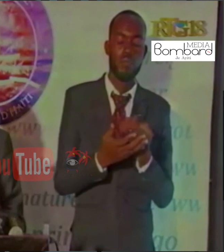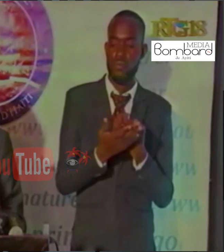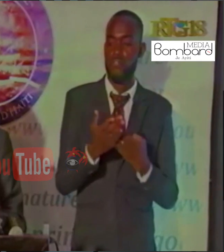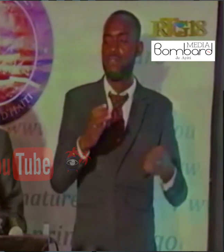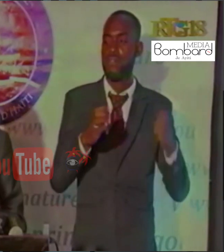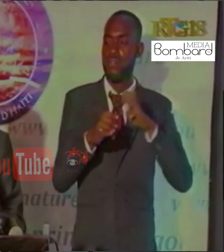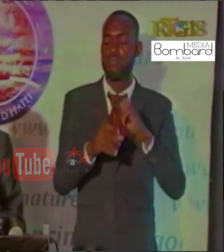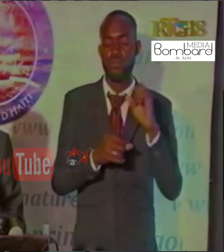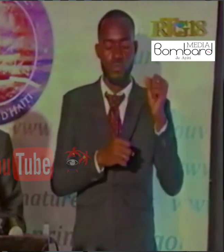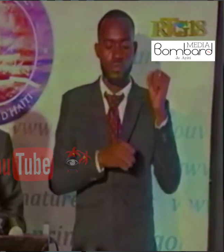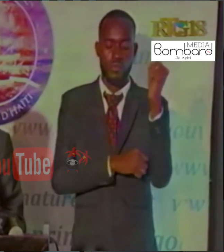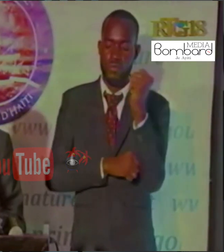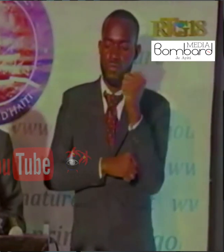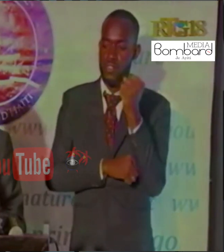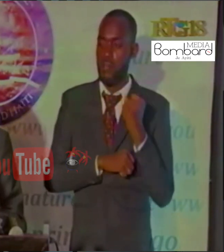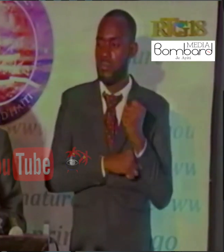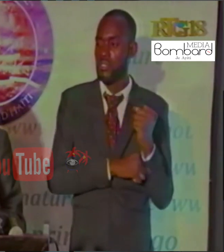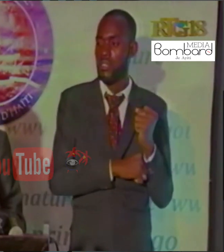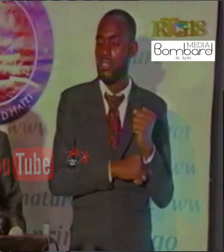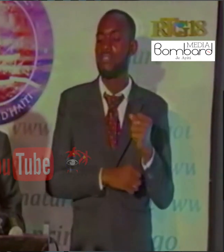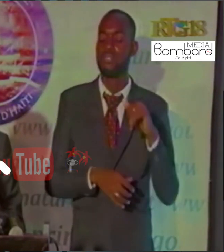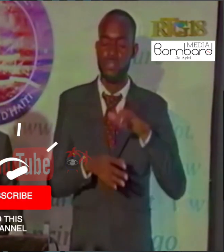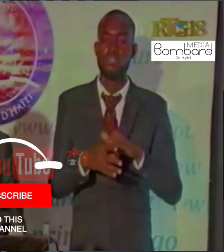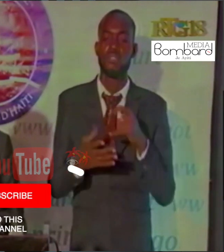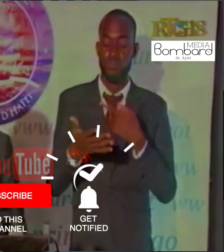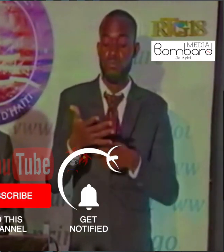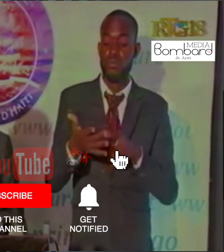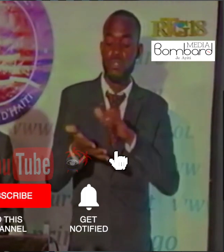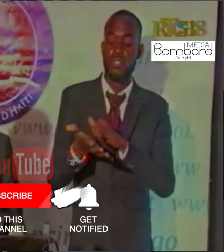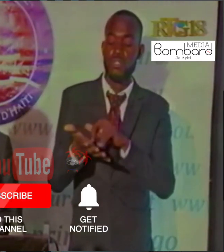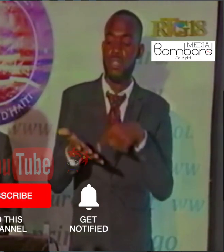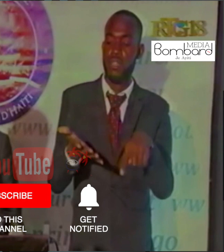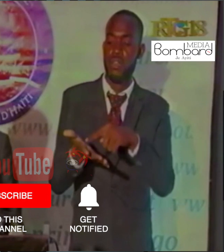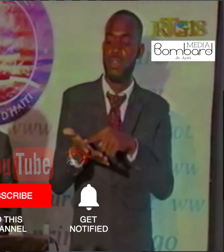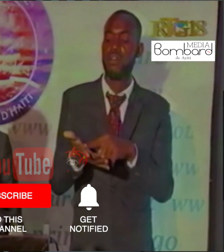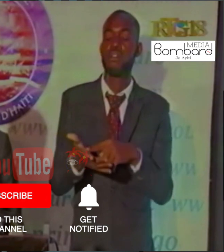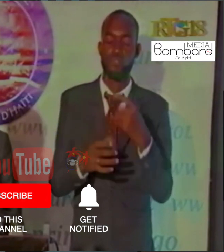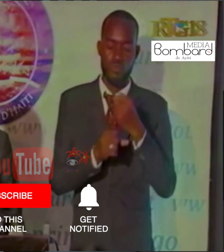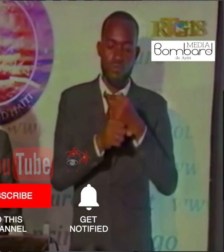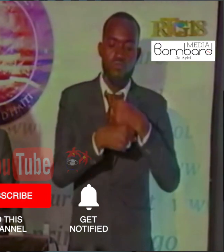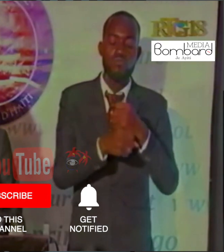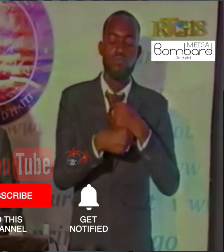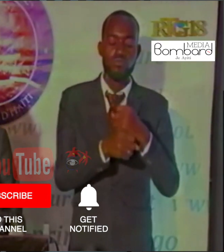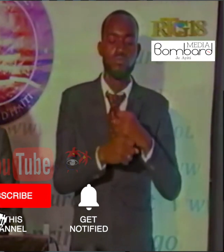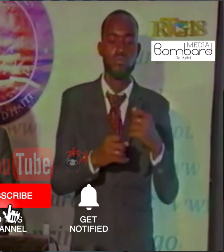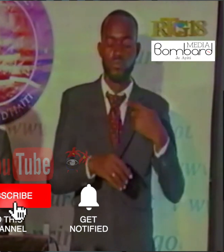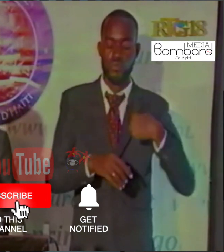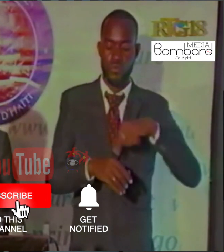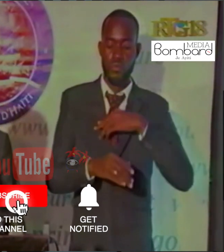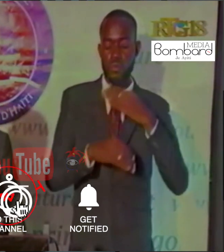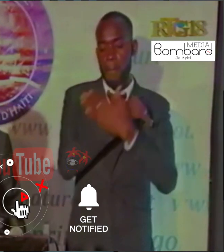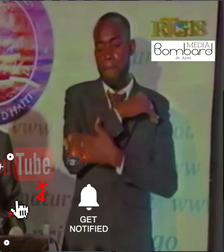droits fondamentaux. C'est à ce prix que nous construirons notre pays